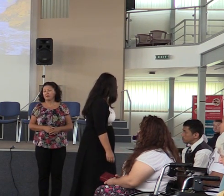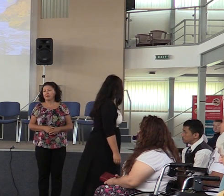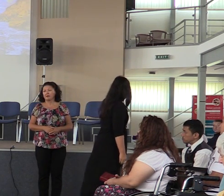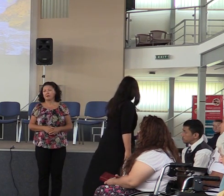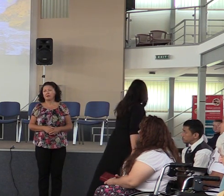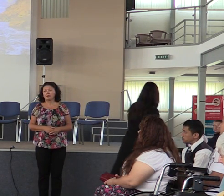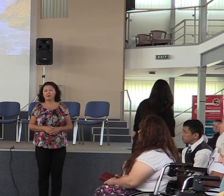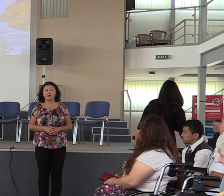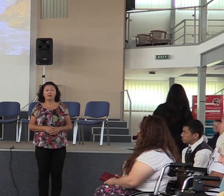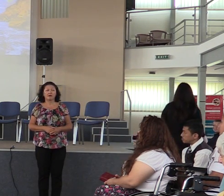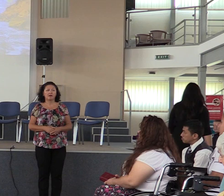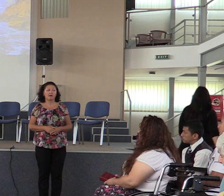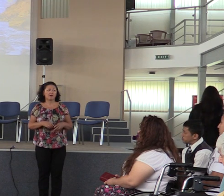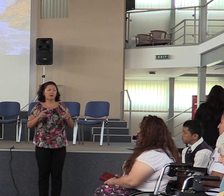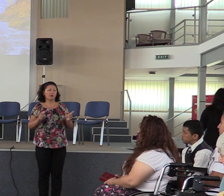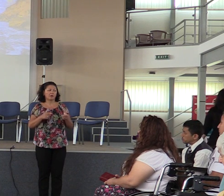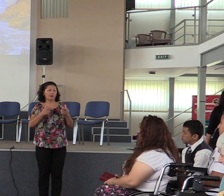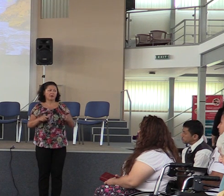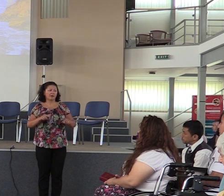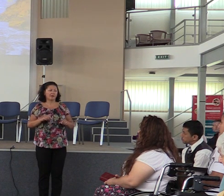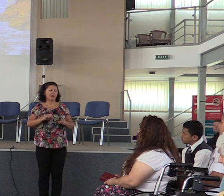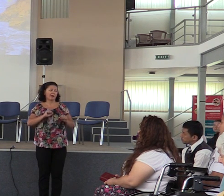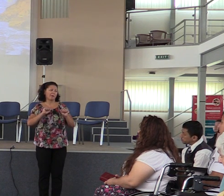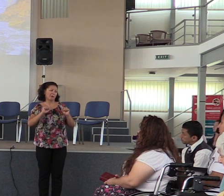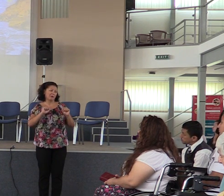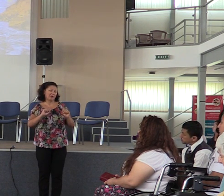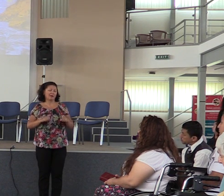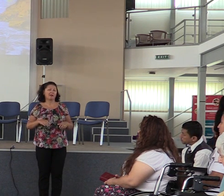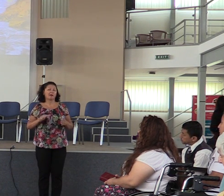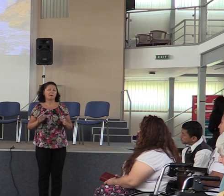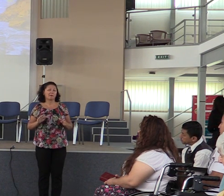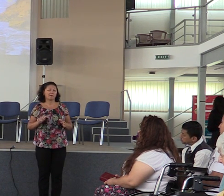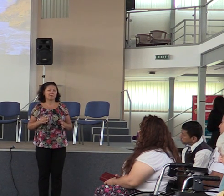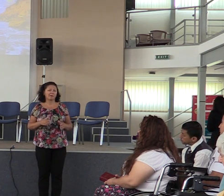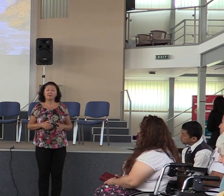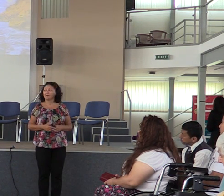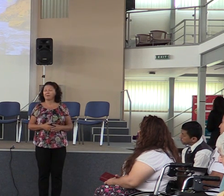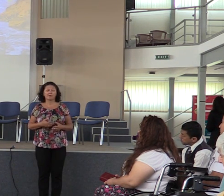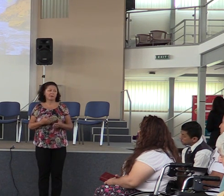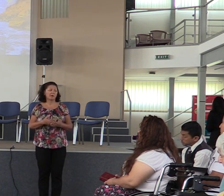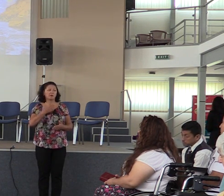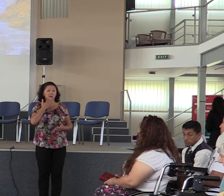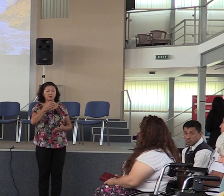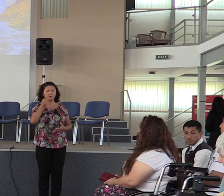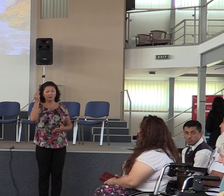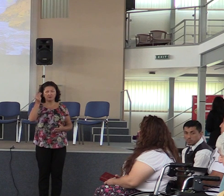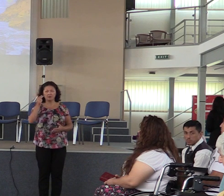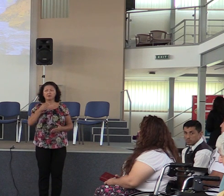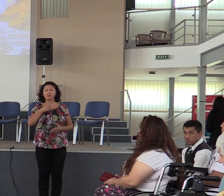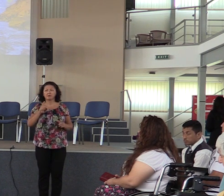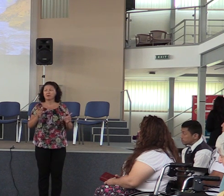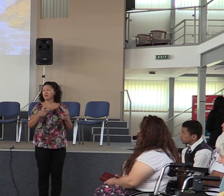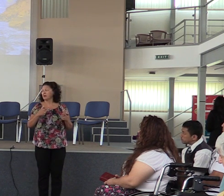nevoie de un cântec puternic pentru a da slavă lui Dumnezeu prin mulțumire, prin cântec.